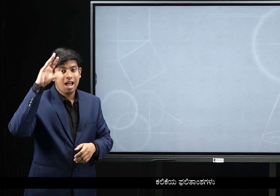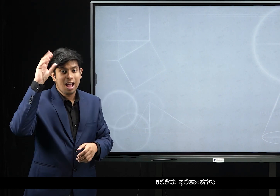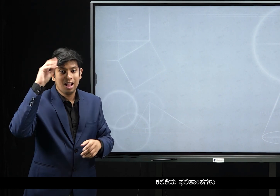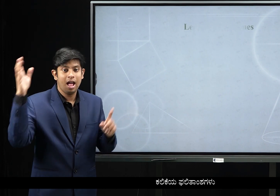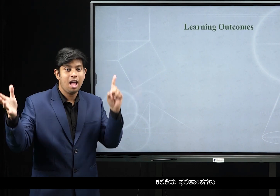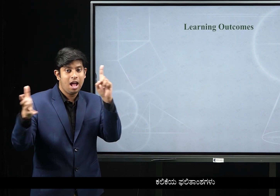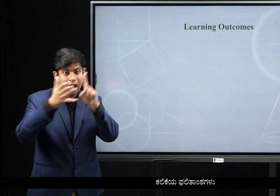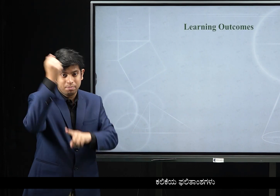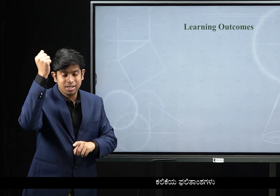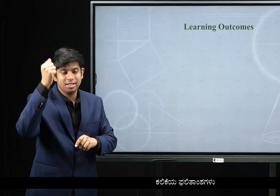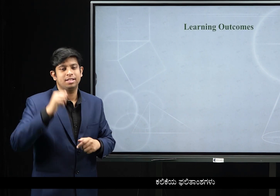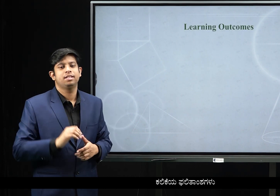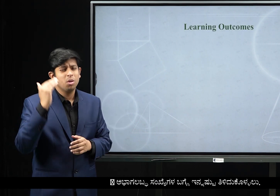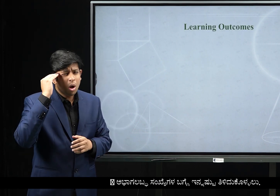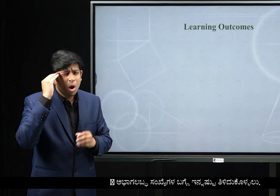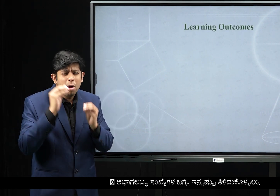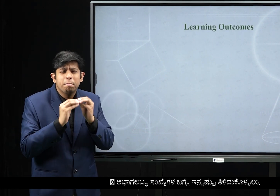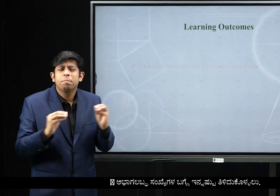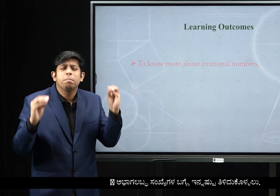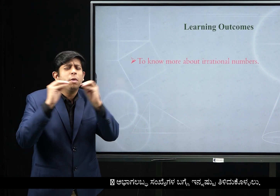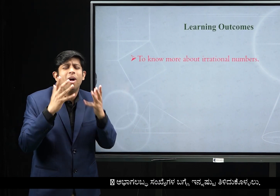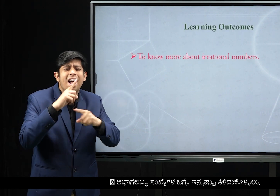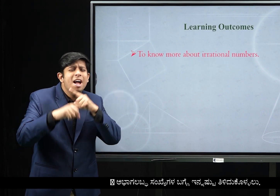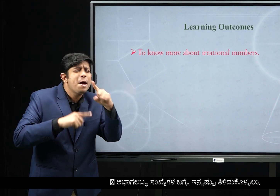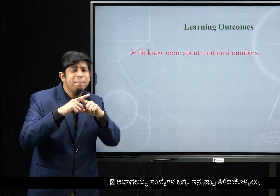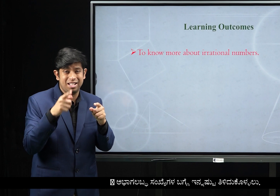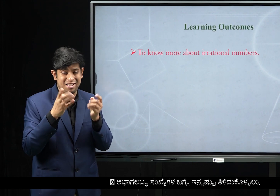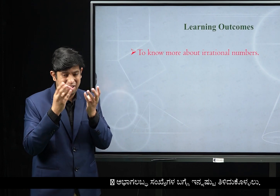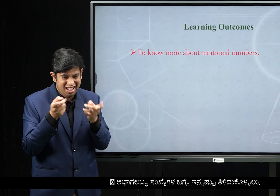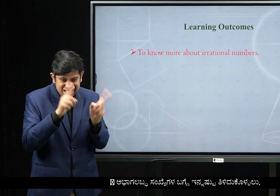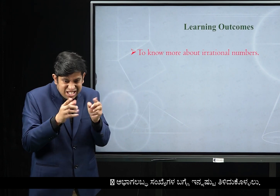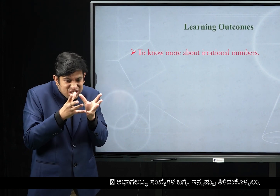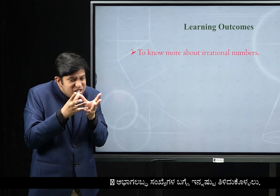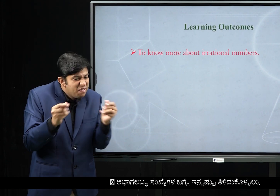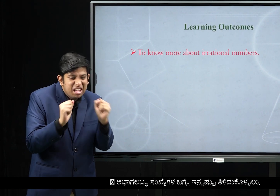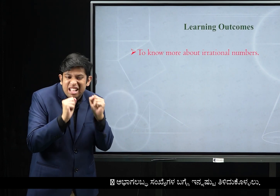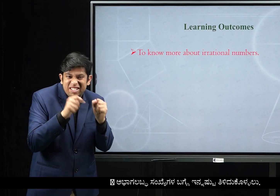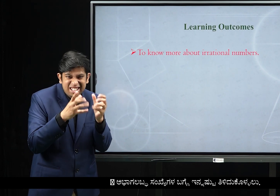ಕಲಿಕೆಯ ಫಲಿತಾಂಶಗಳು. ಅಭಾಗಲಬ್ಧ ಸಂಖ್ಯೆಗಳ ಬಗ್ಗೆ ಇನ್ನಷ್ಟು ತಿಳಿದುಕೊಳ್ಳಲು